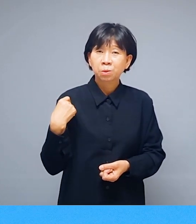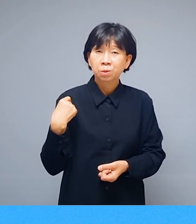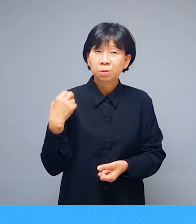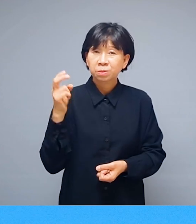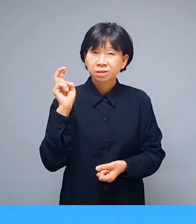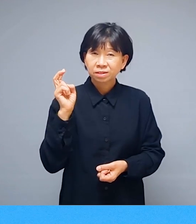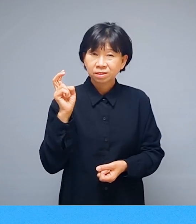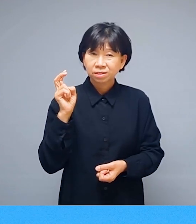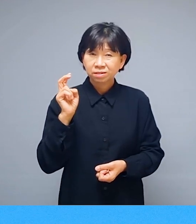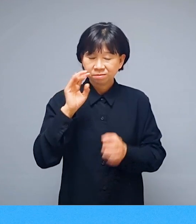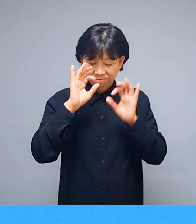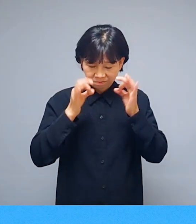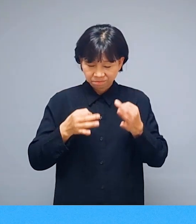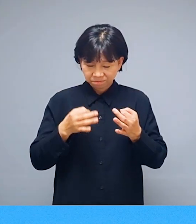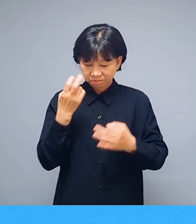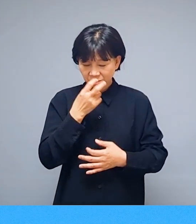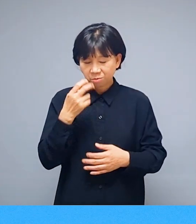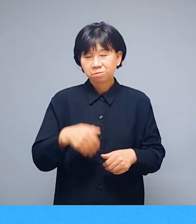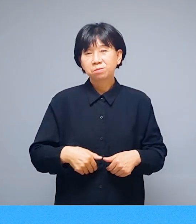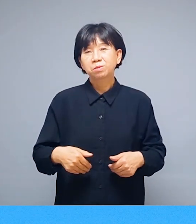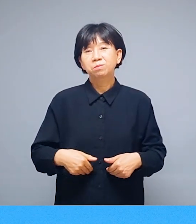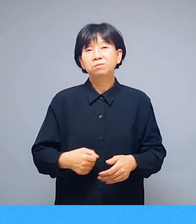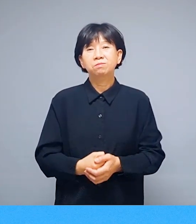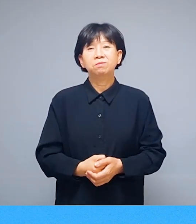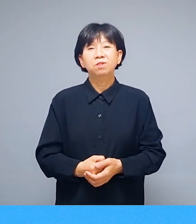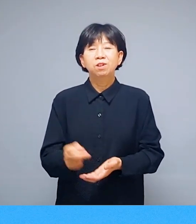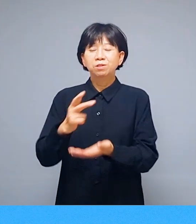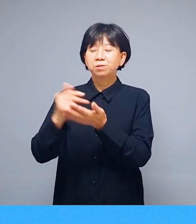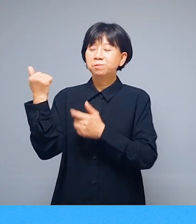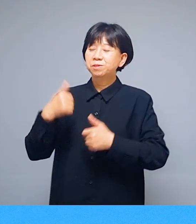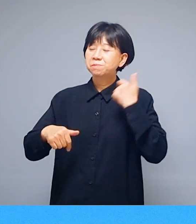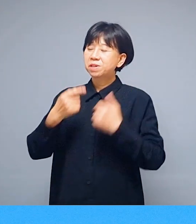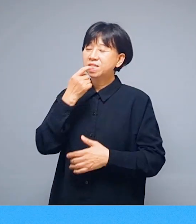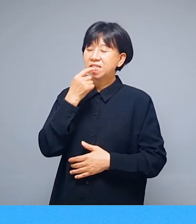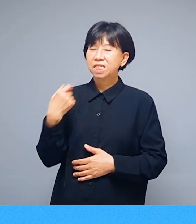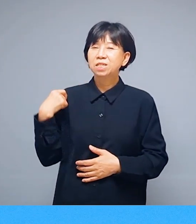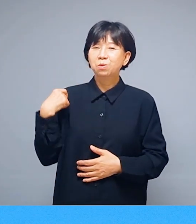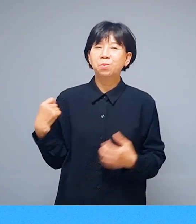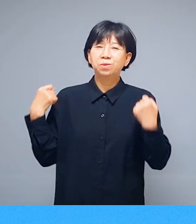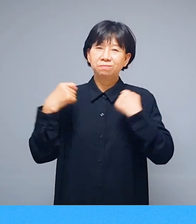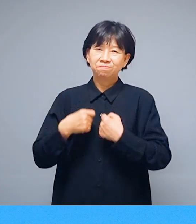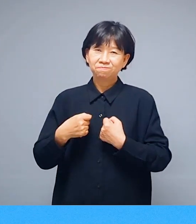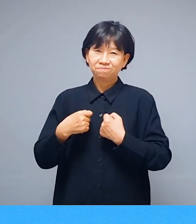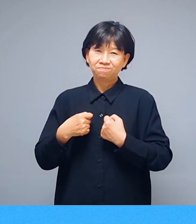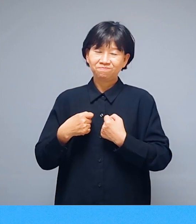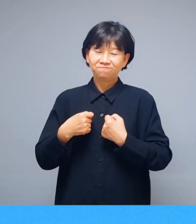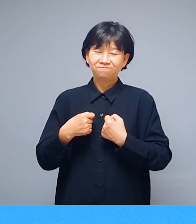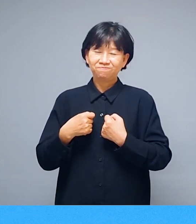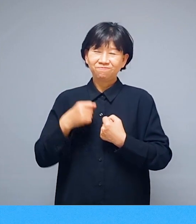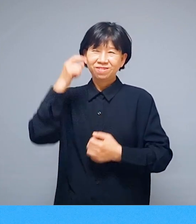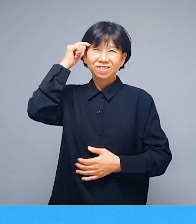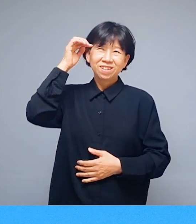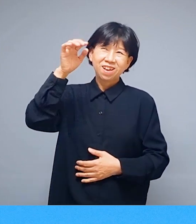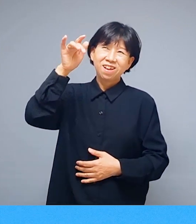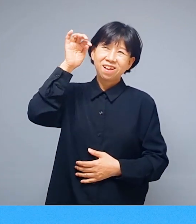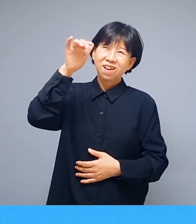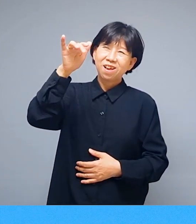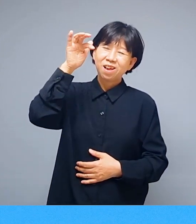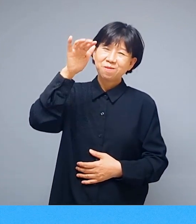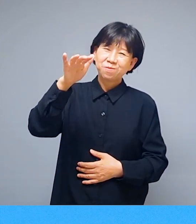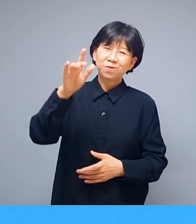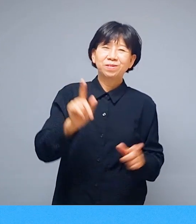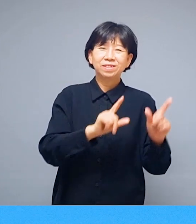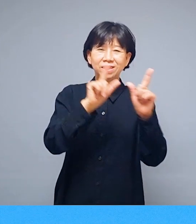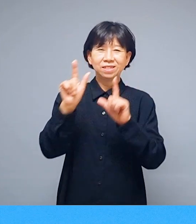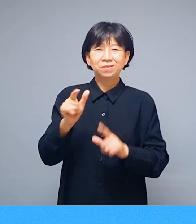입고 계십니까? 아니면 주님이 기뻐하시는 그 흰 옷을 간절히 사모하면서